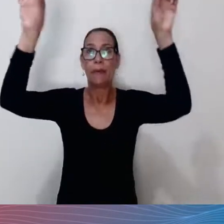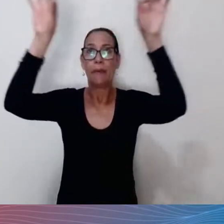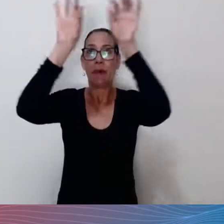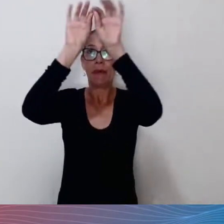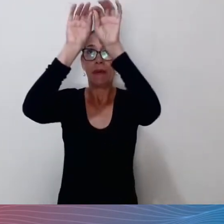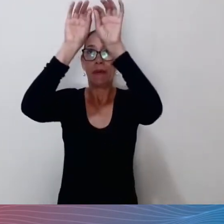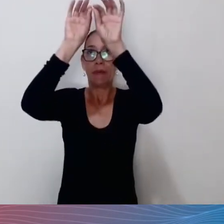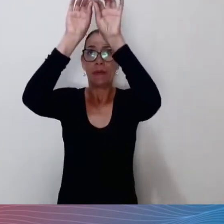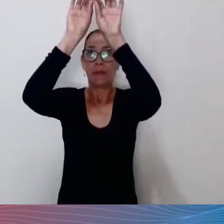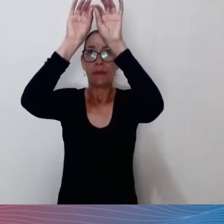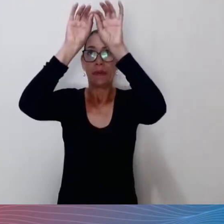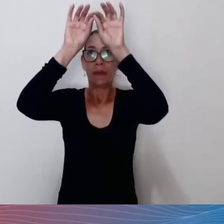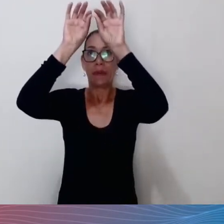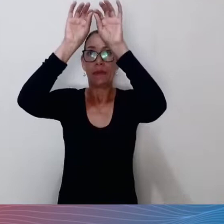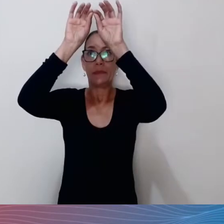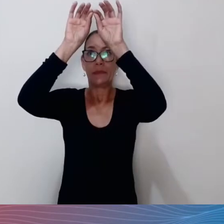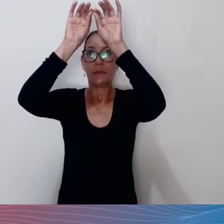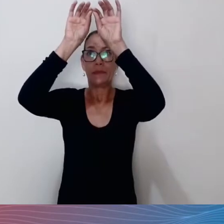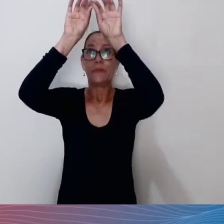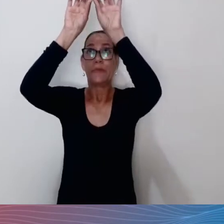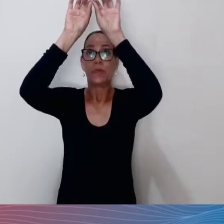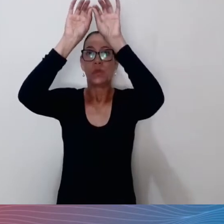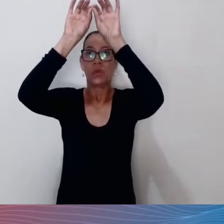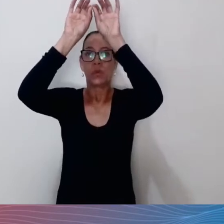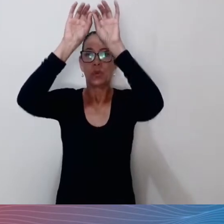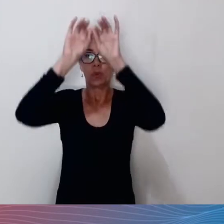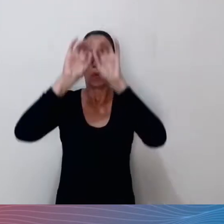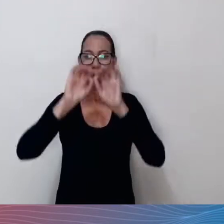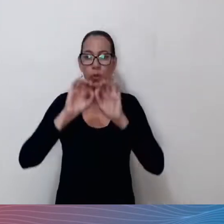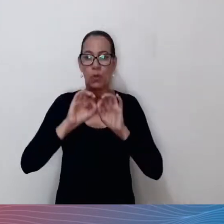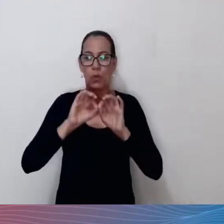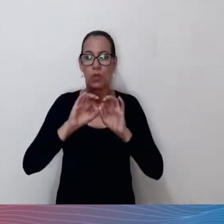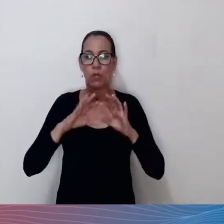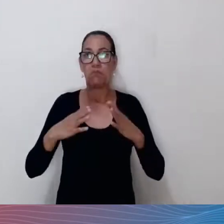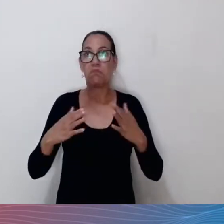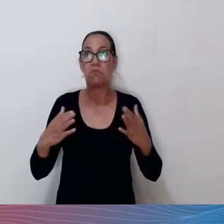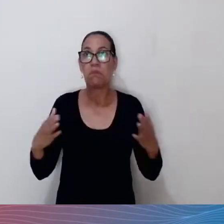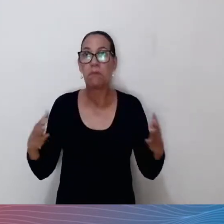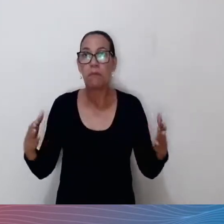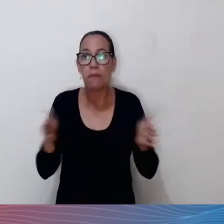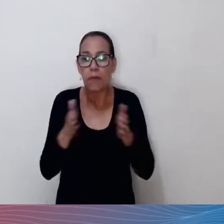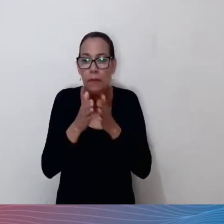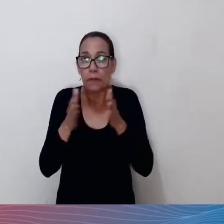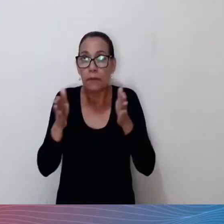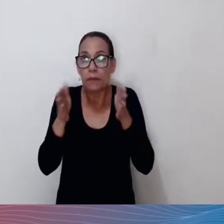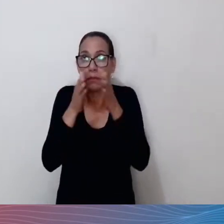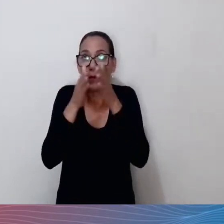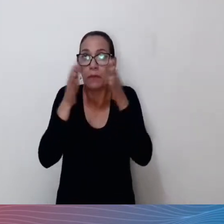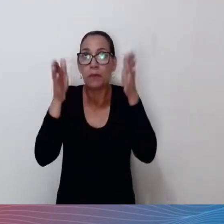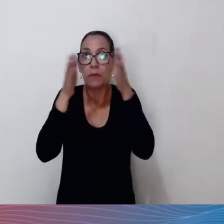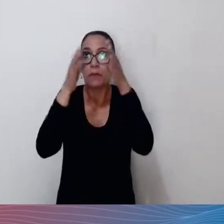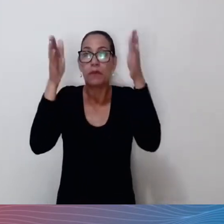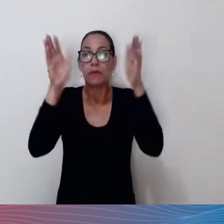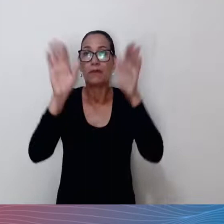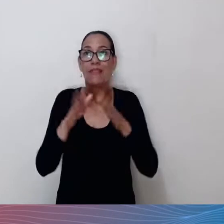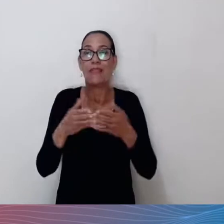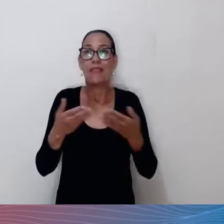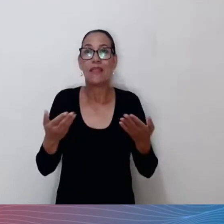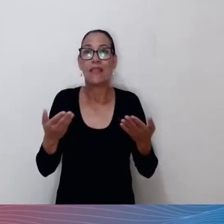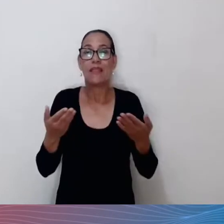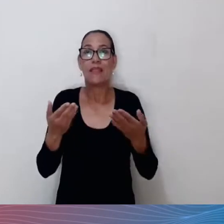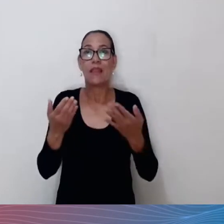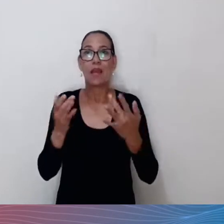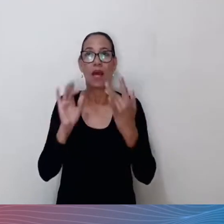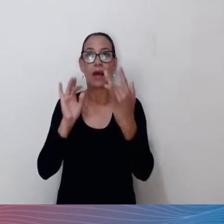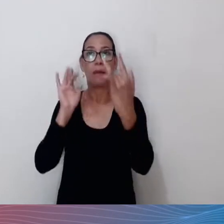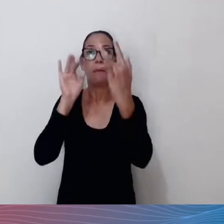aberto de cima a baixo, rasgado por Deus, para que nós pudéssemos ter acesso a